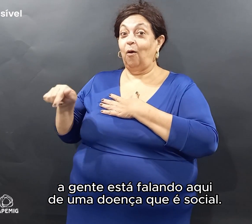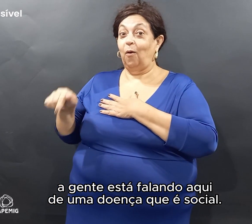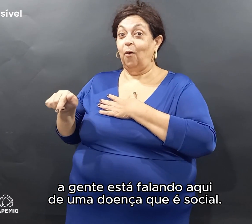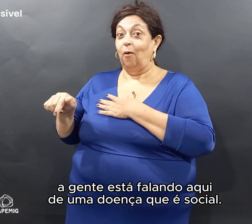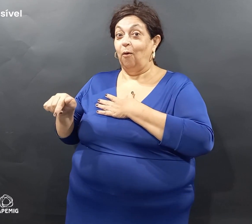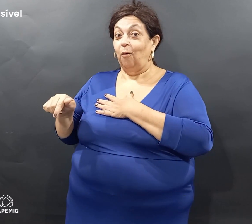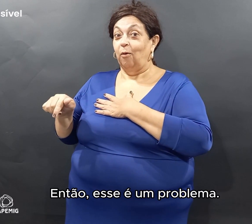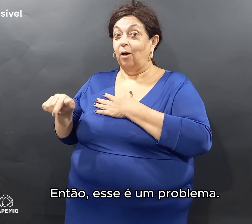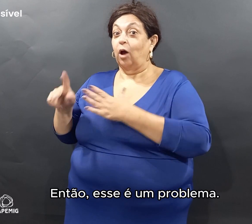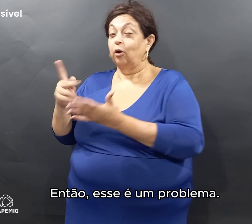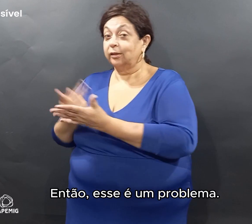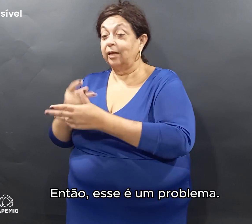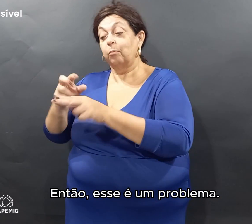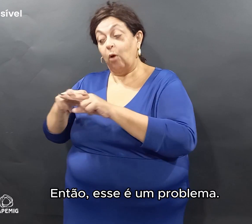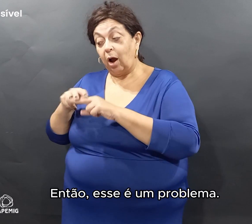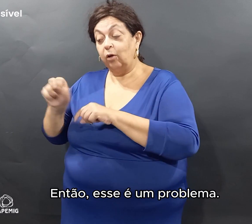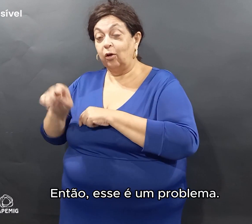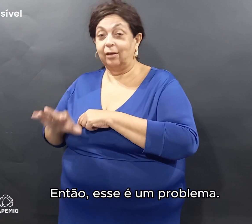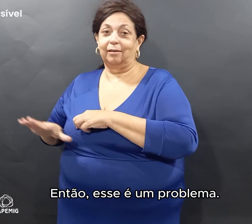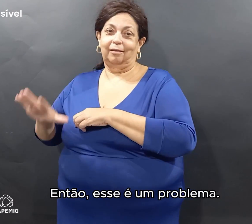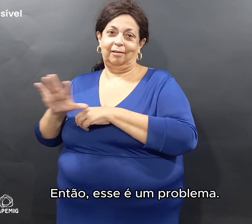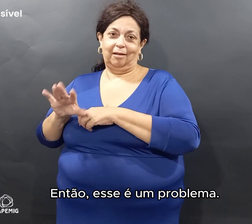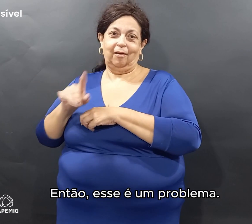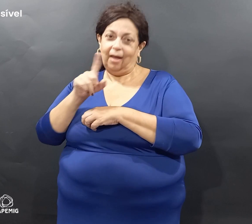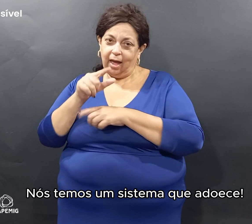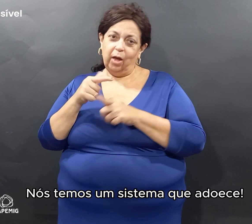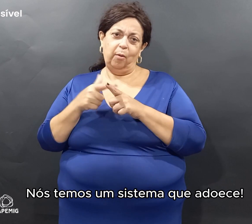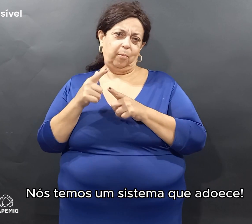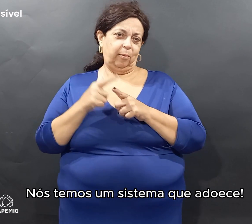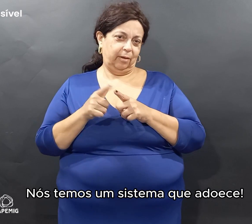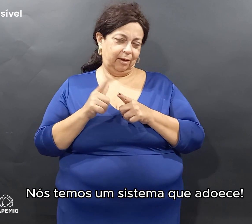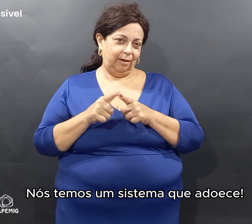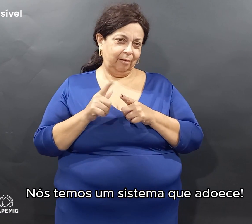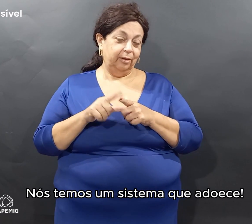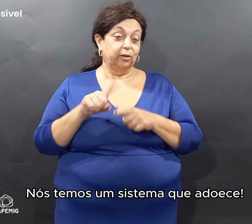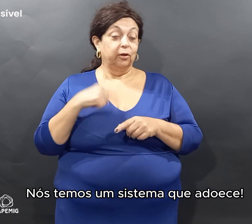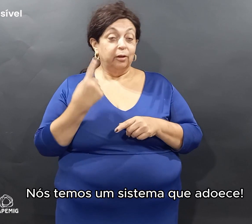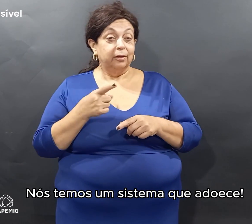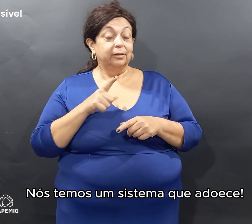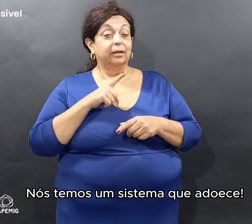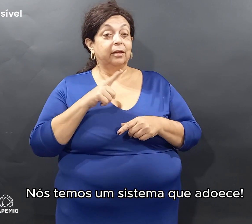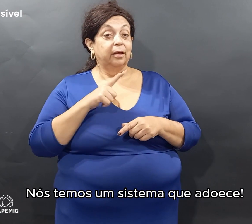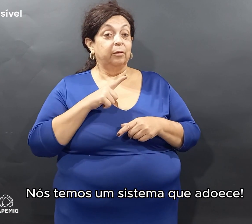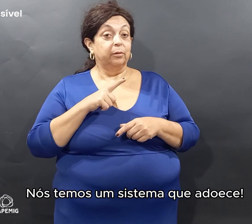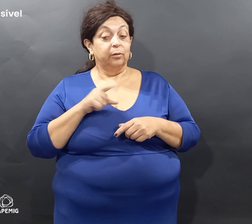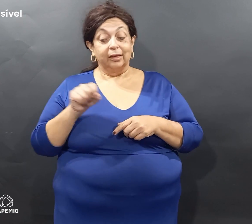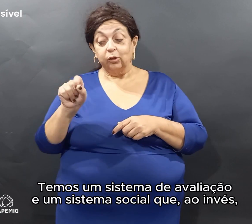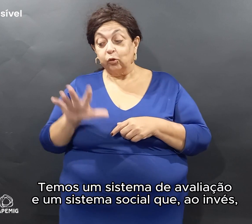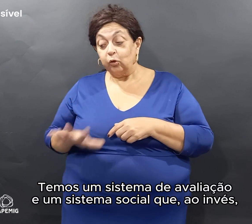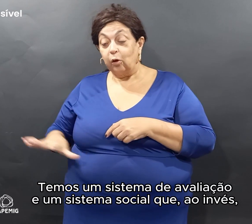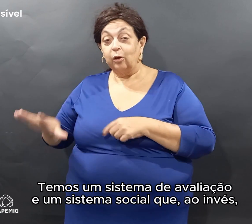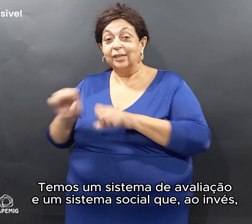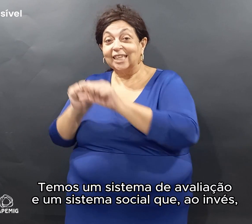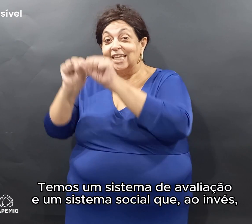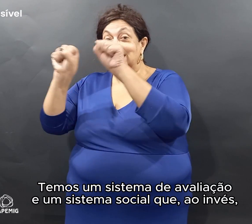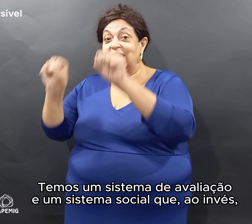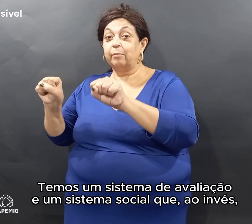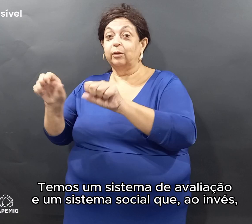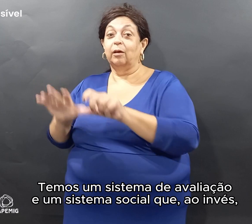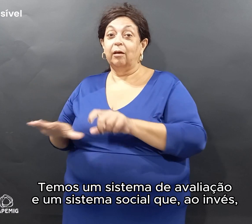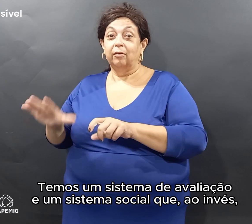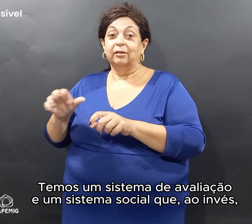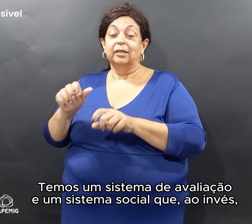é social. Então, esse é um problema, né? Nós temos um sistema que adoece. Temos um sistema